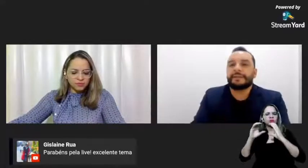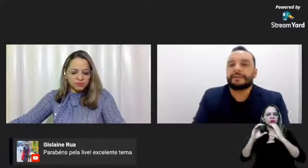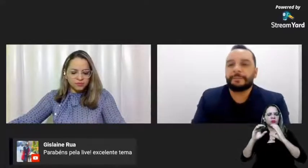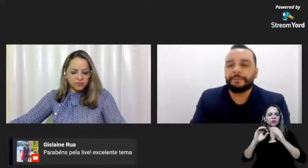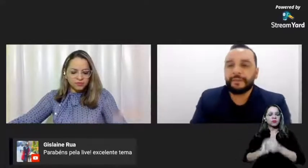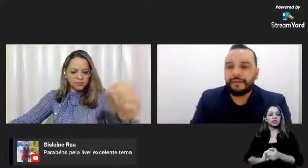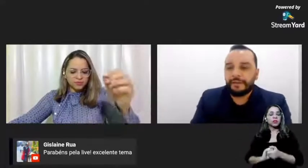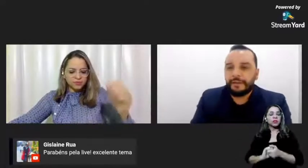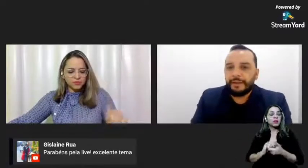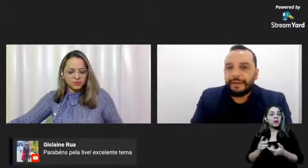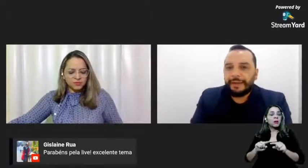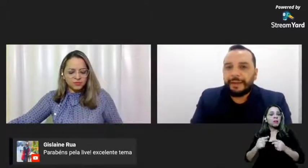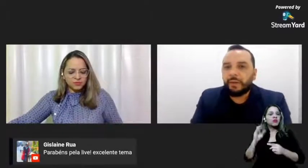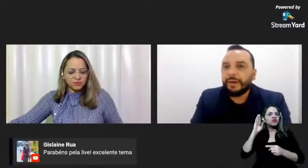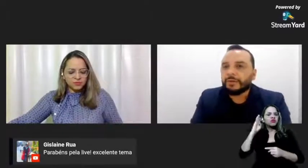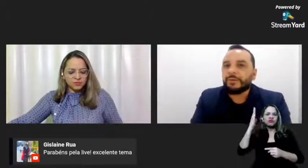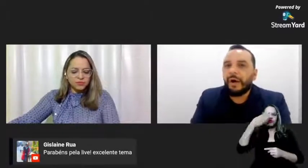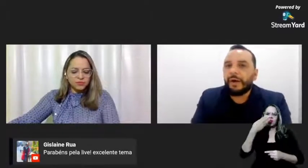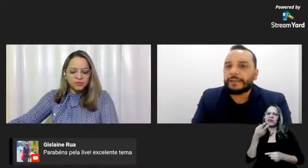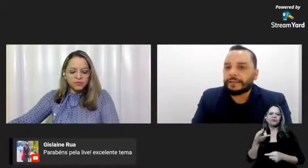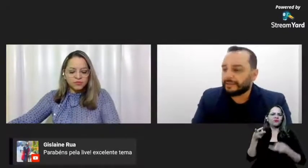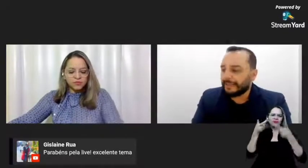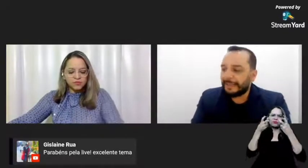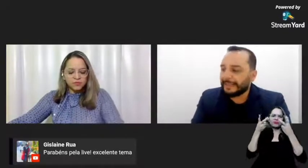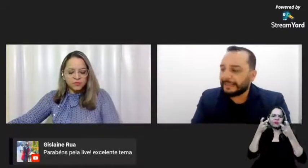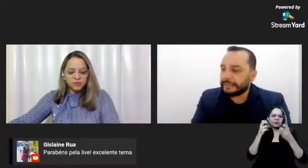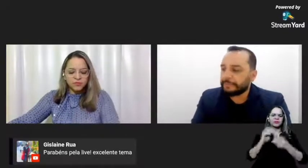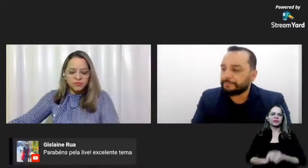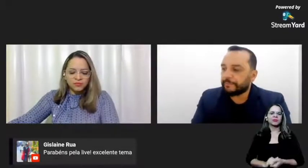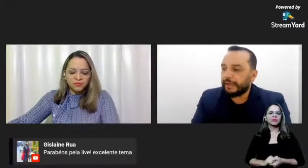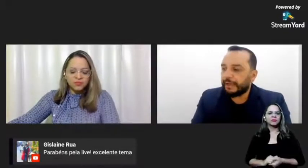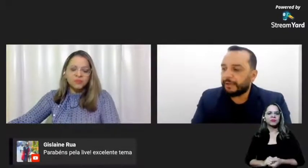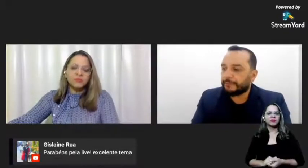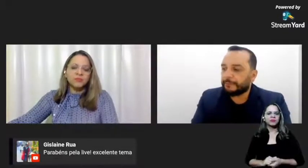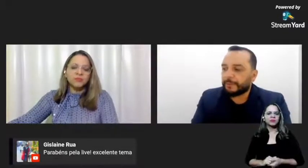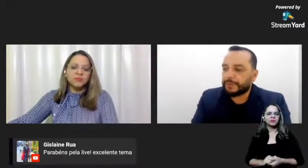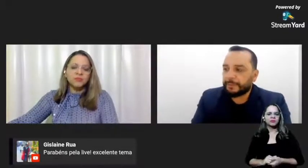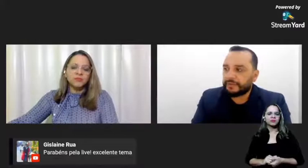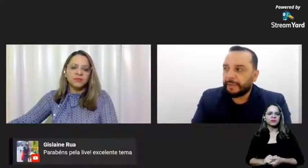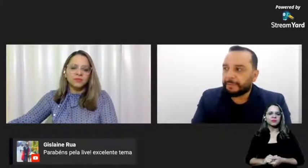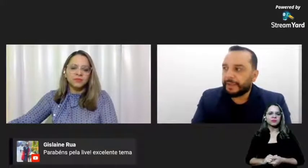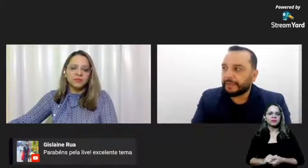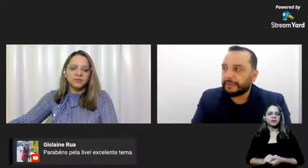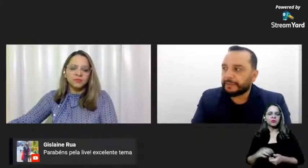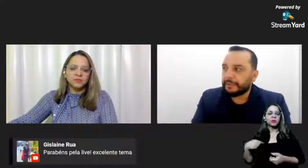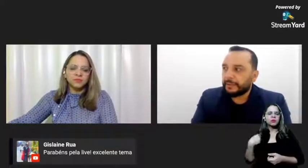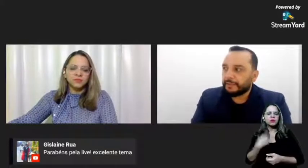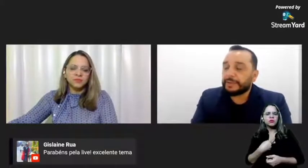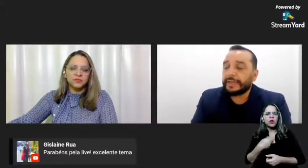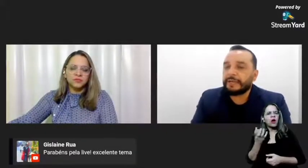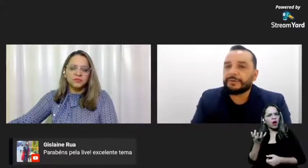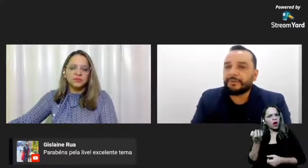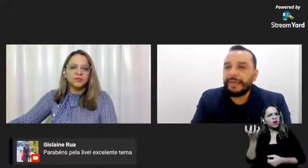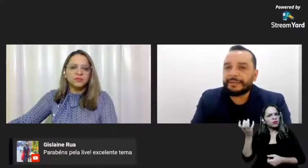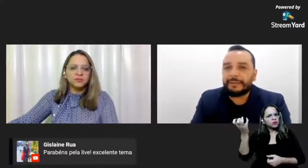vai perceber isso. E quando nós fomos para as Filipinas, Nós saímos do Brasil